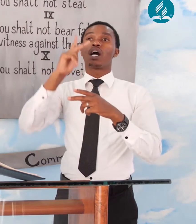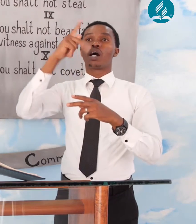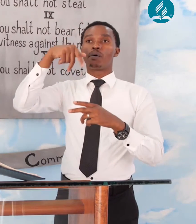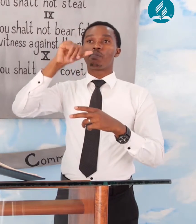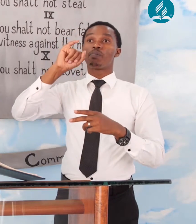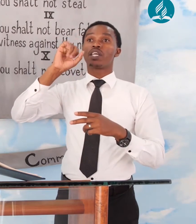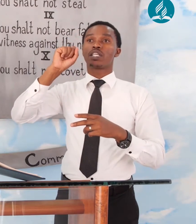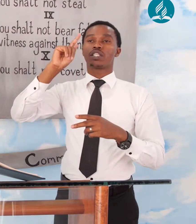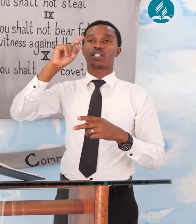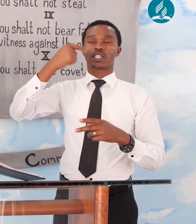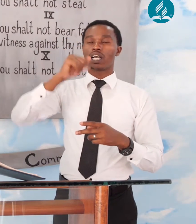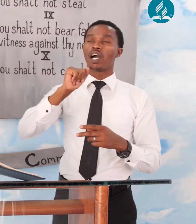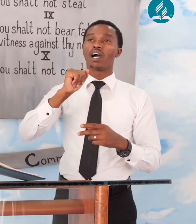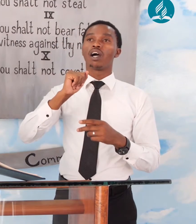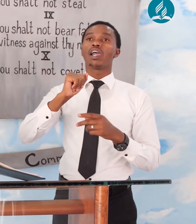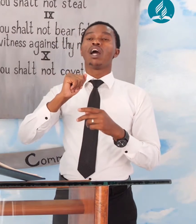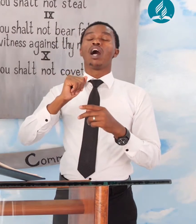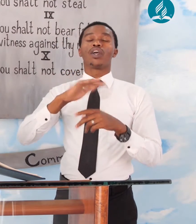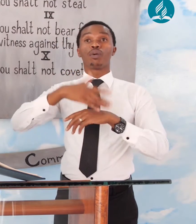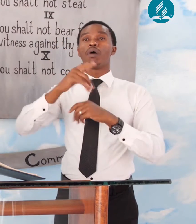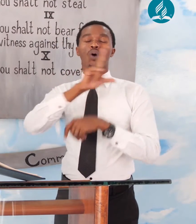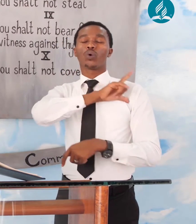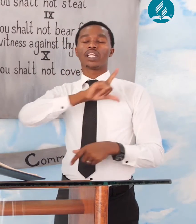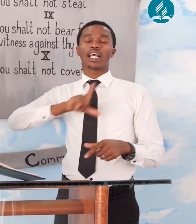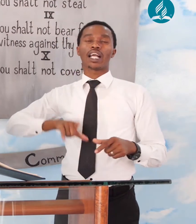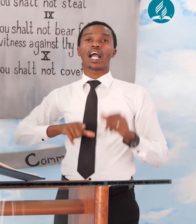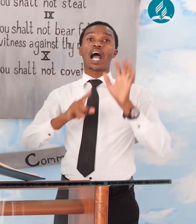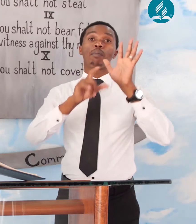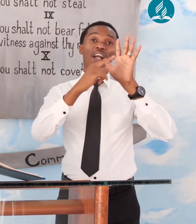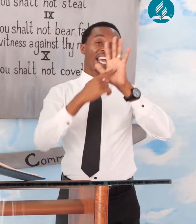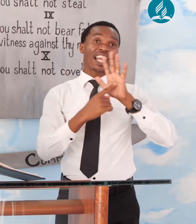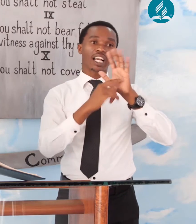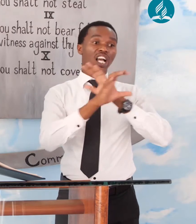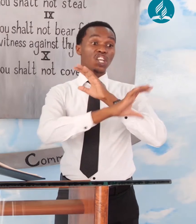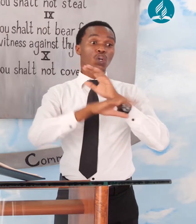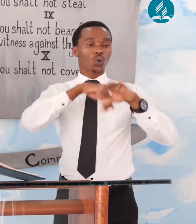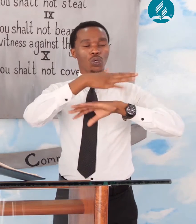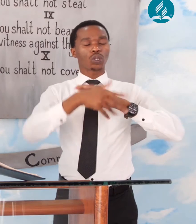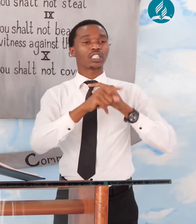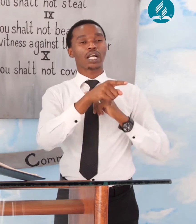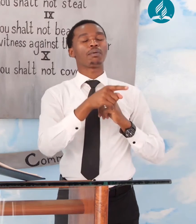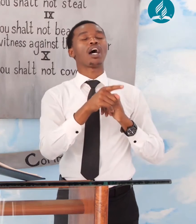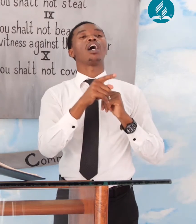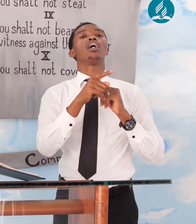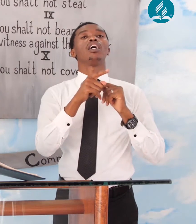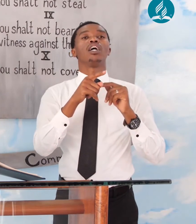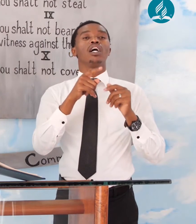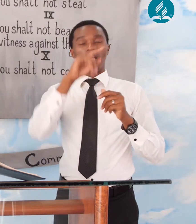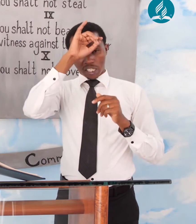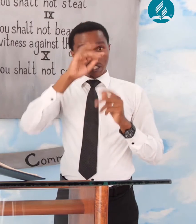amwereka igihugu cy'Igaleyadi cyose ageza i Dani n'icy'Abanafutari cyose